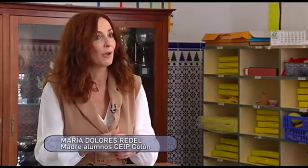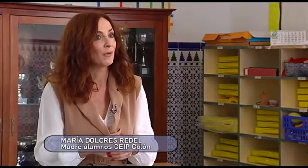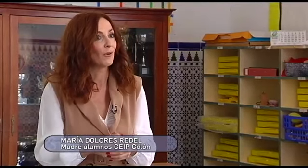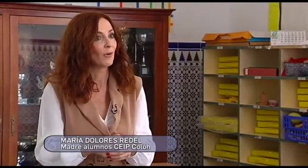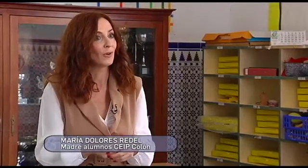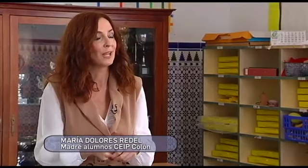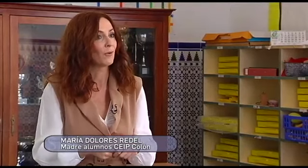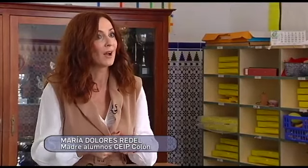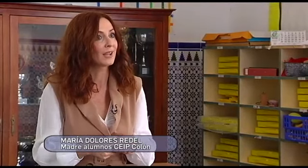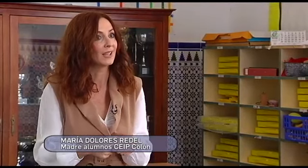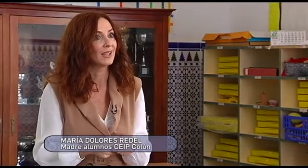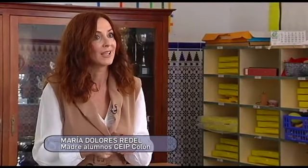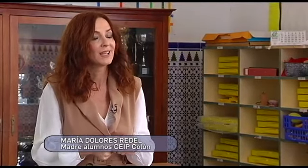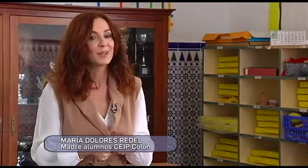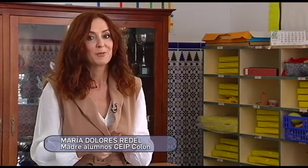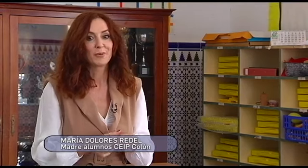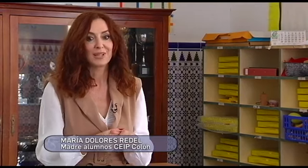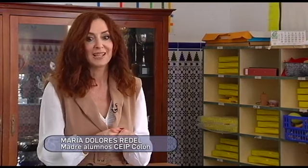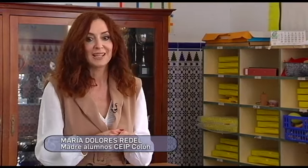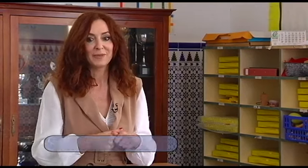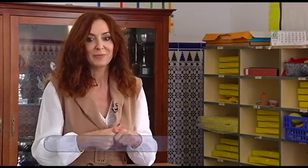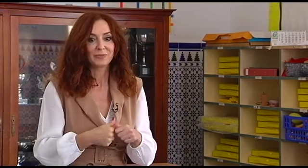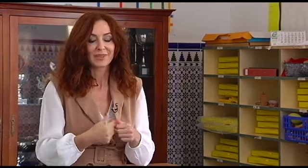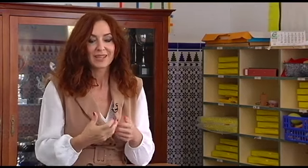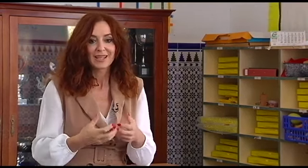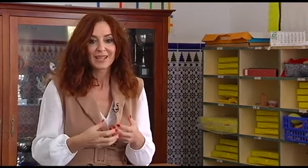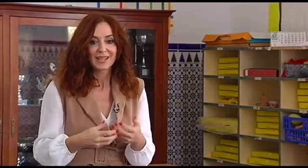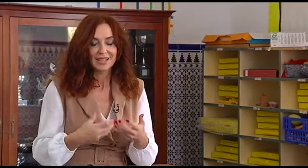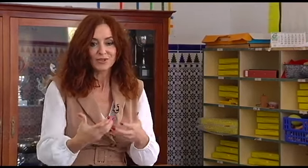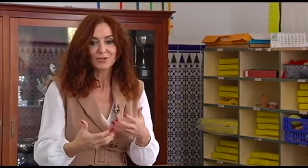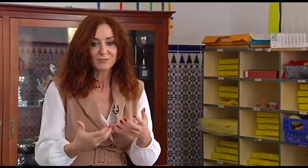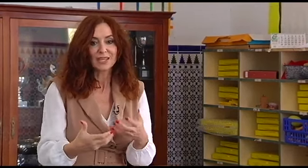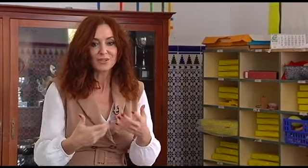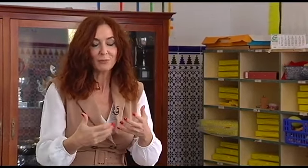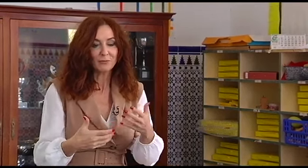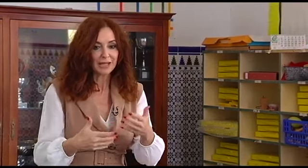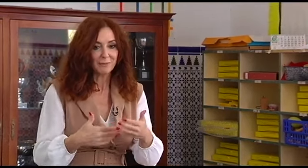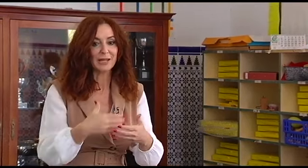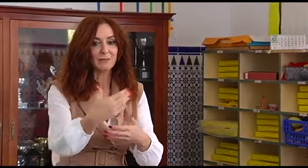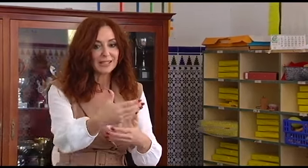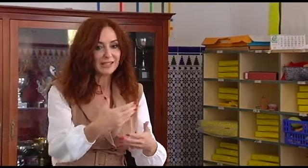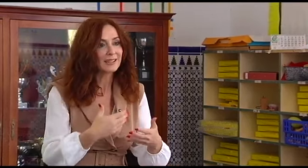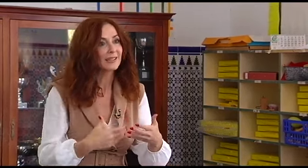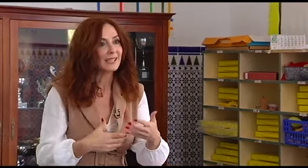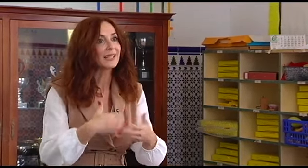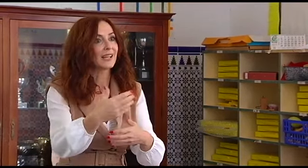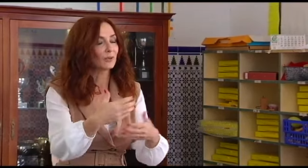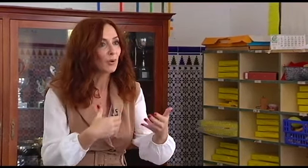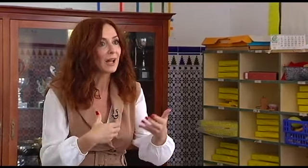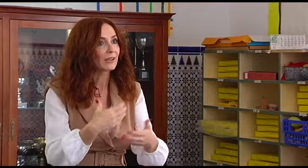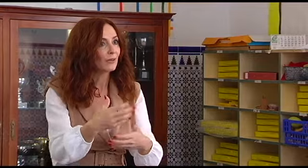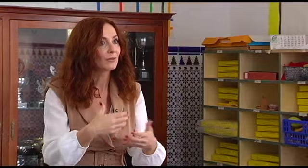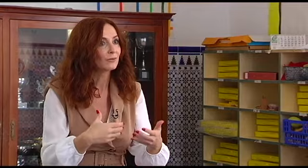nuevo lenguaje, porque eso les permite interactuar con